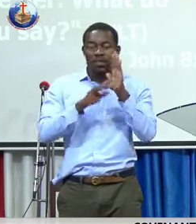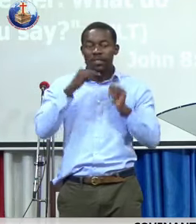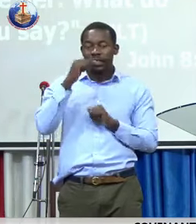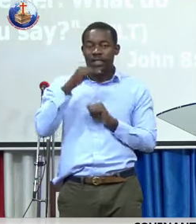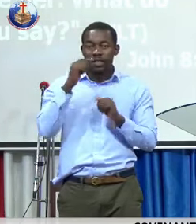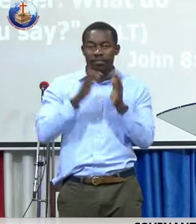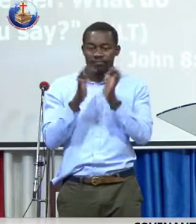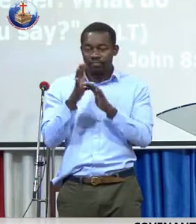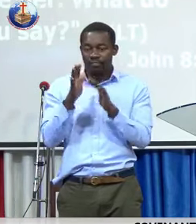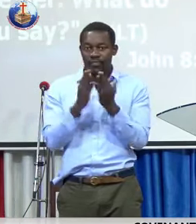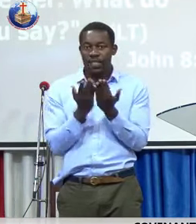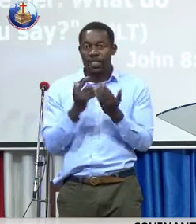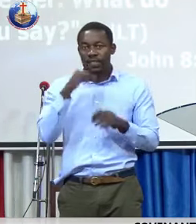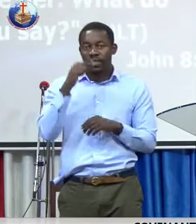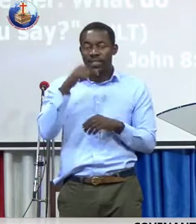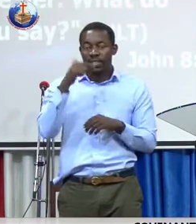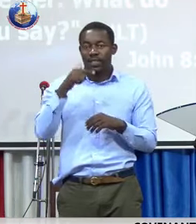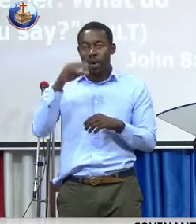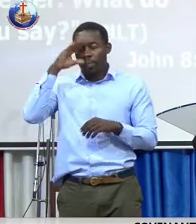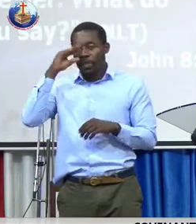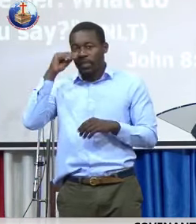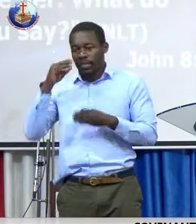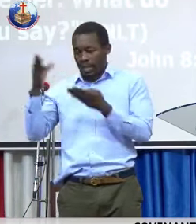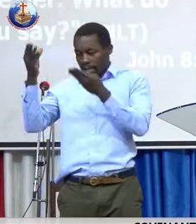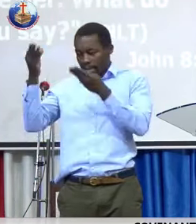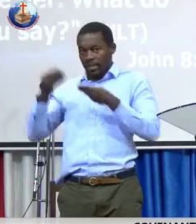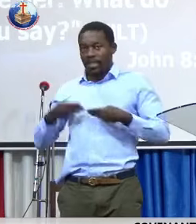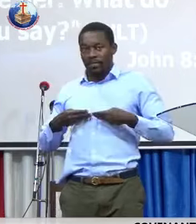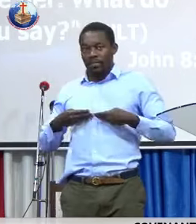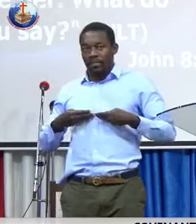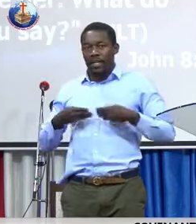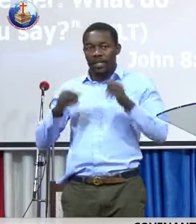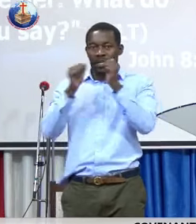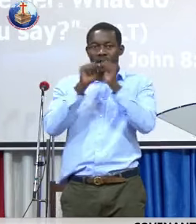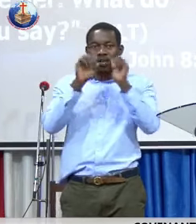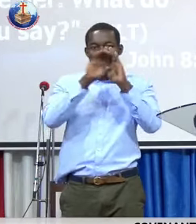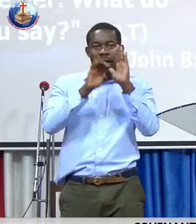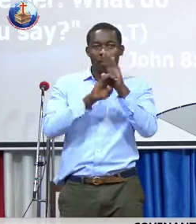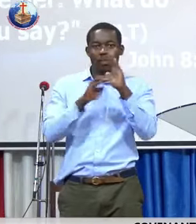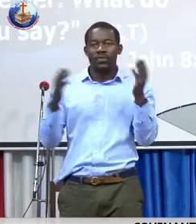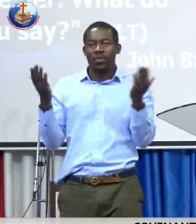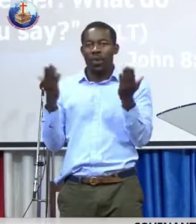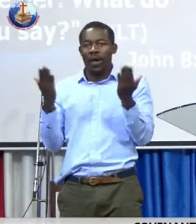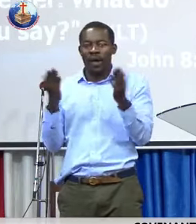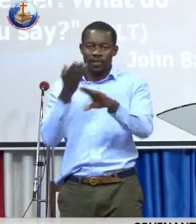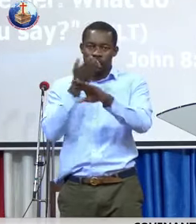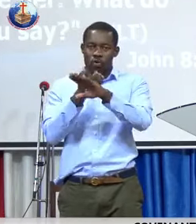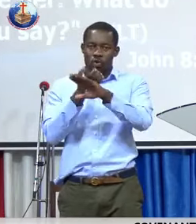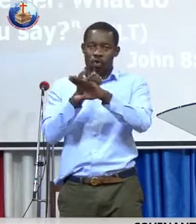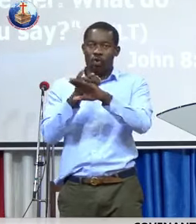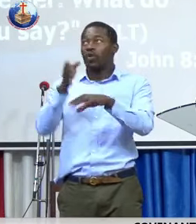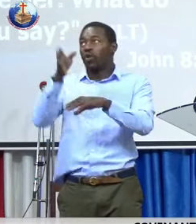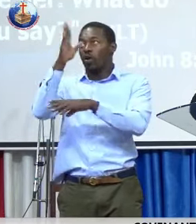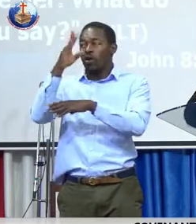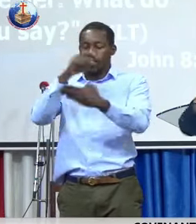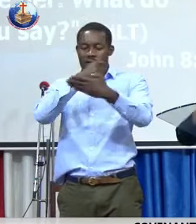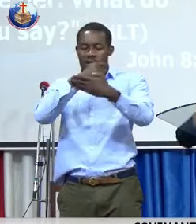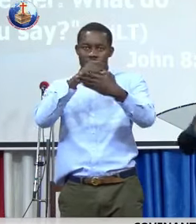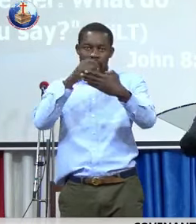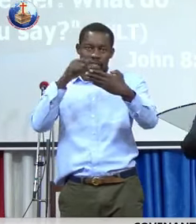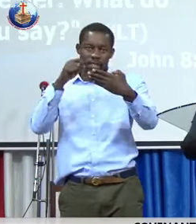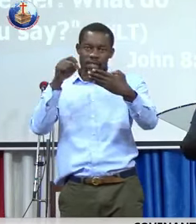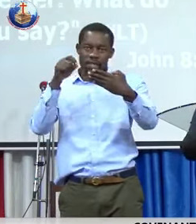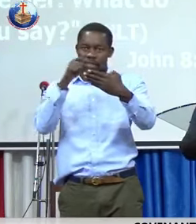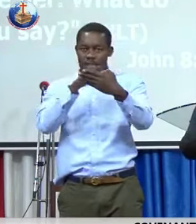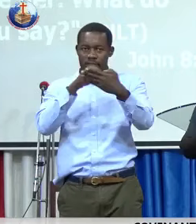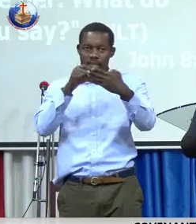kwamba alipokea vipande ambavyo tayari vilikuwa vishaandikwa zile amri kumi. God himself had written on the stone tablet. Alikuwa ameandika